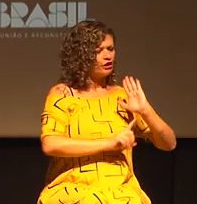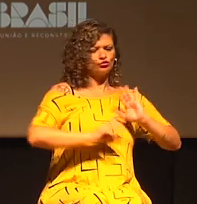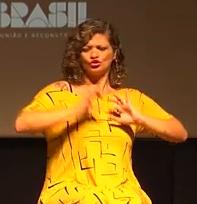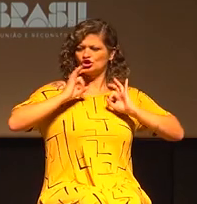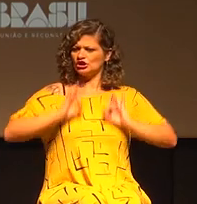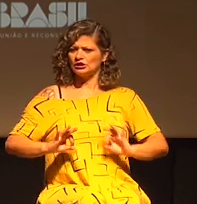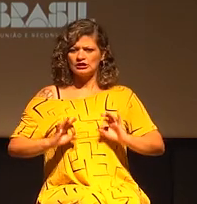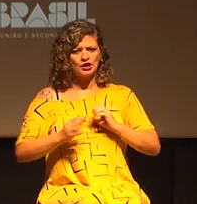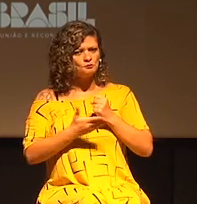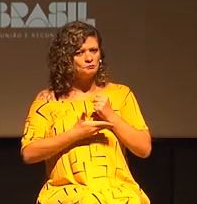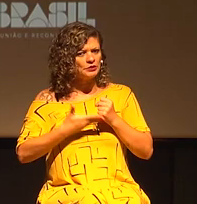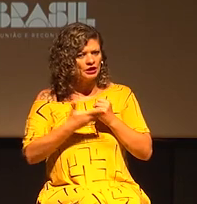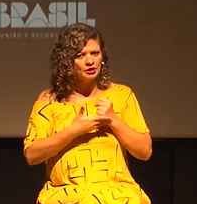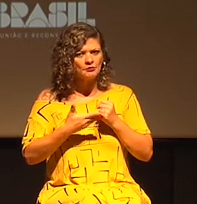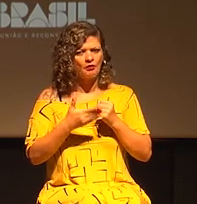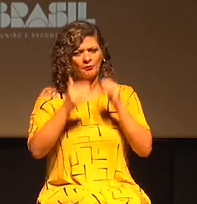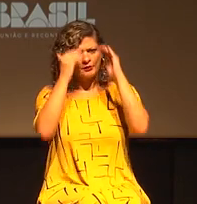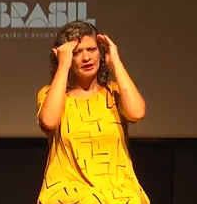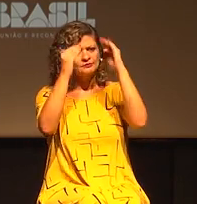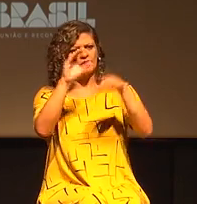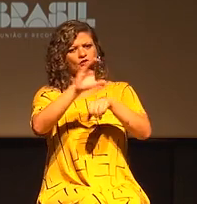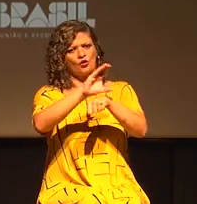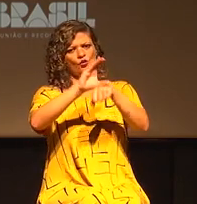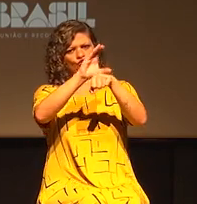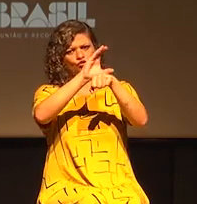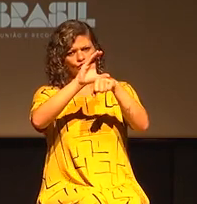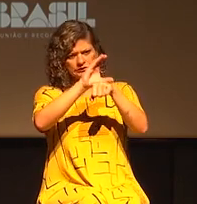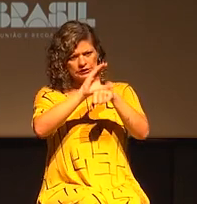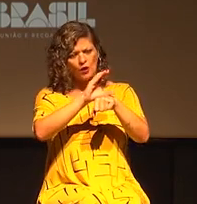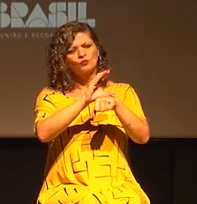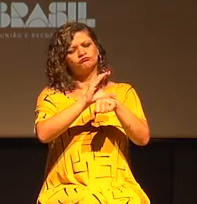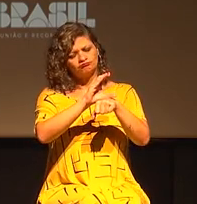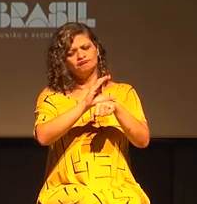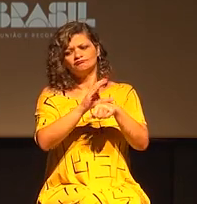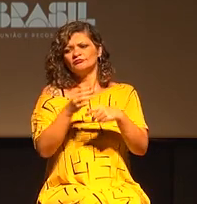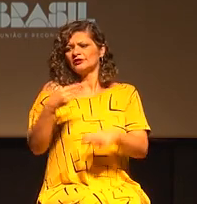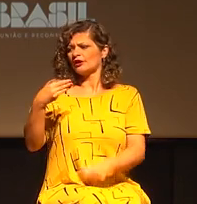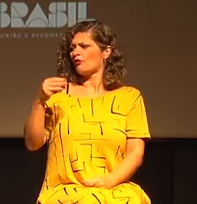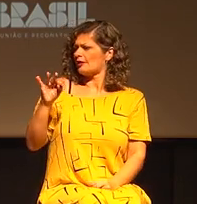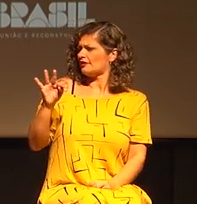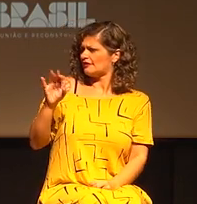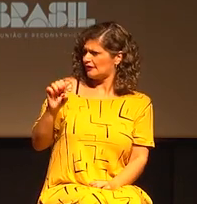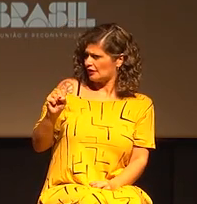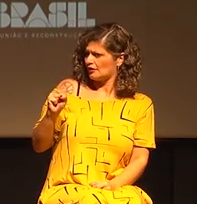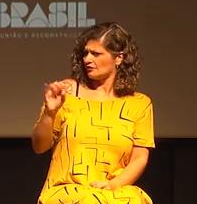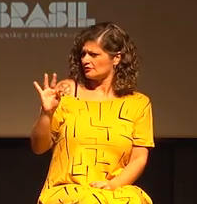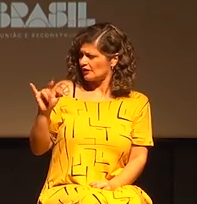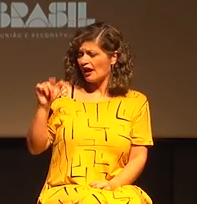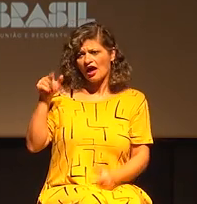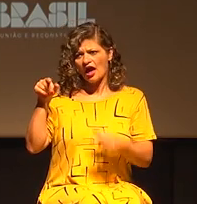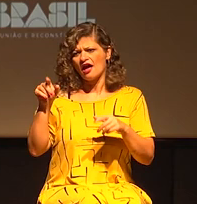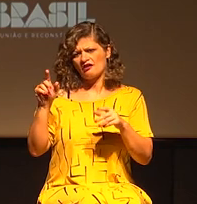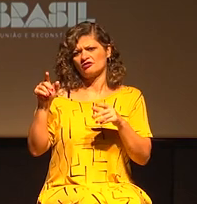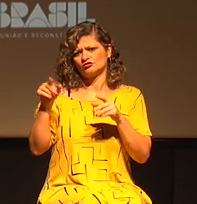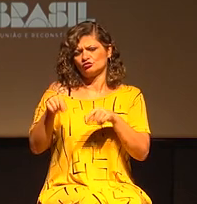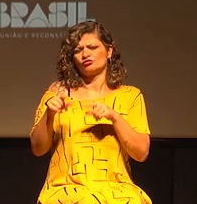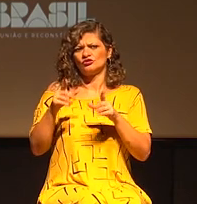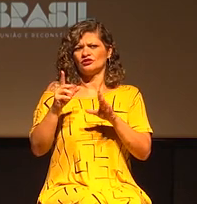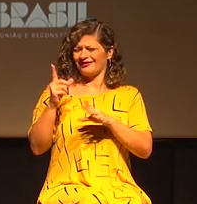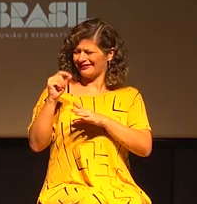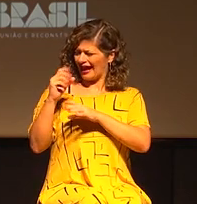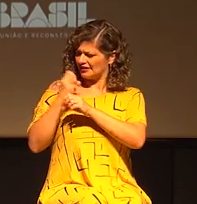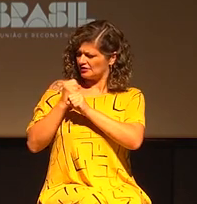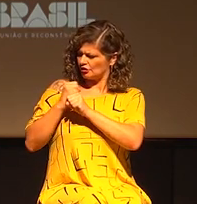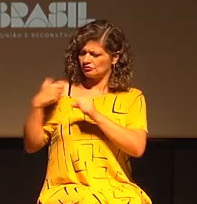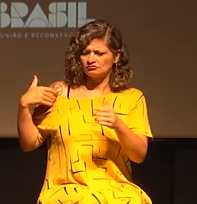que a gente precisa cumprir a constituição né então um pouco essa e e bom o MST é um pouco isso a gente eh nesses últimos 10 anos